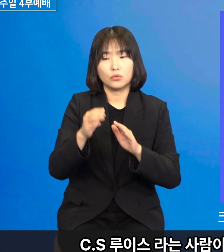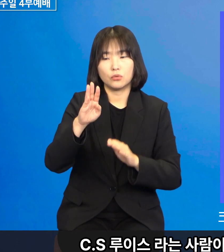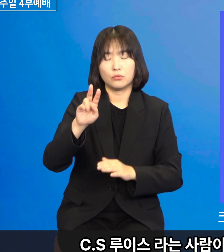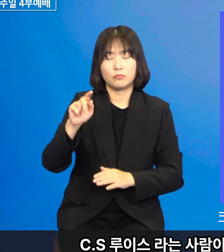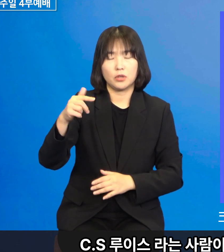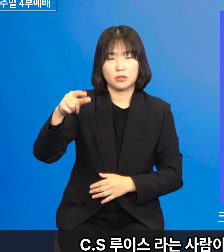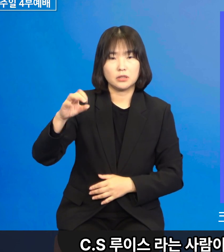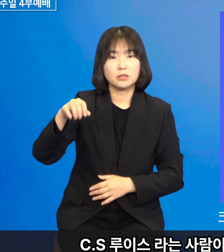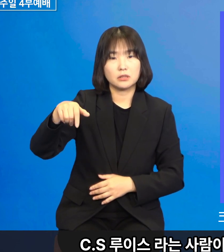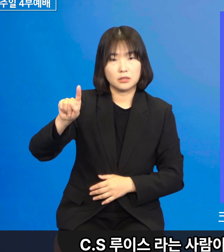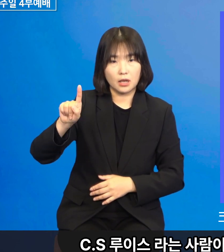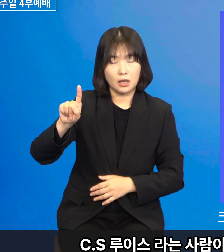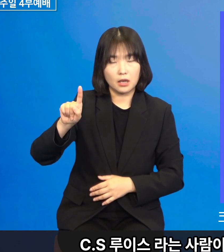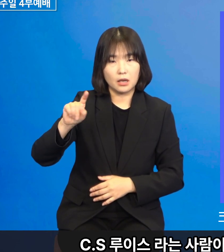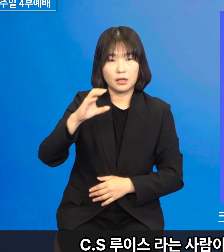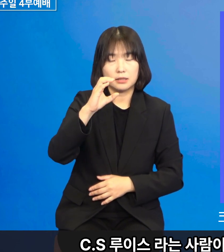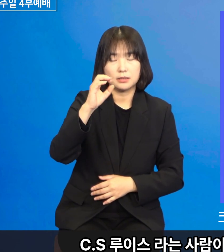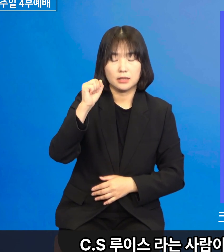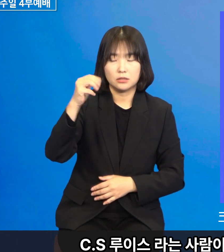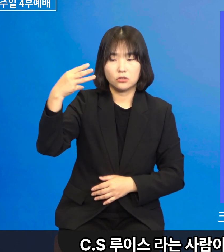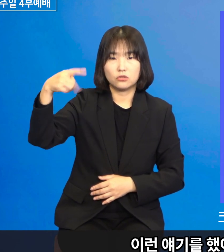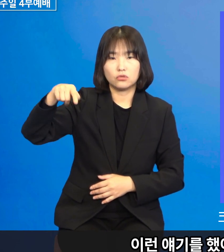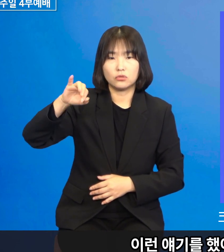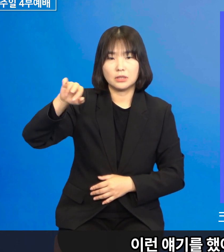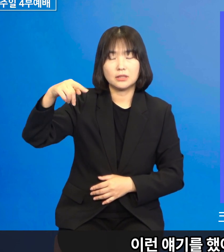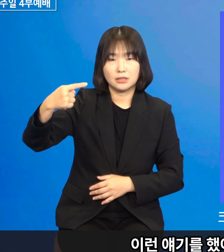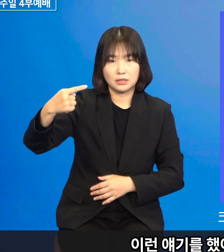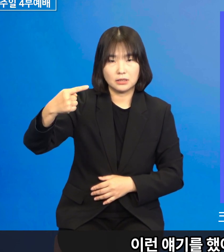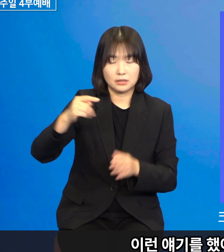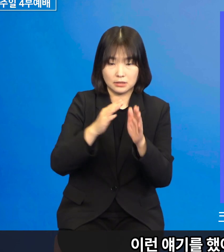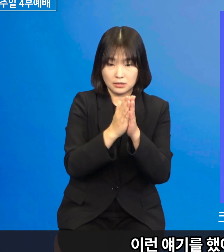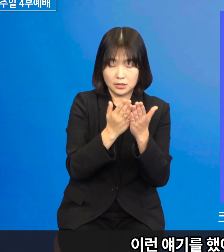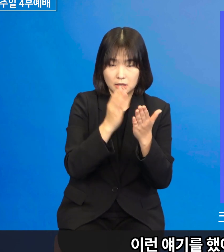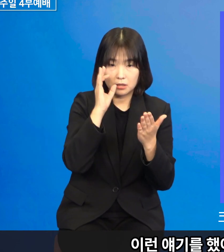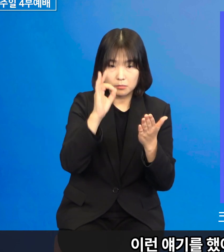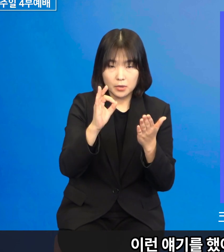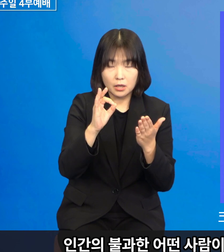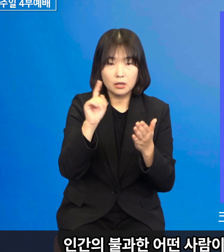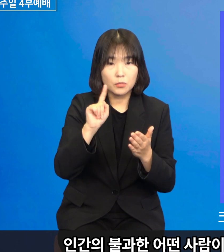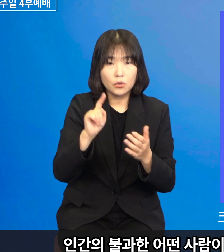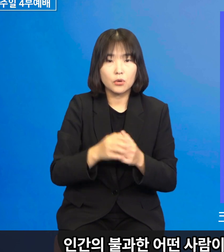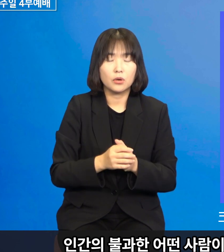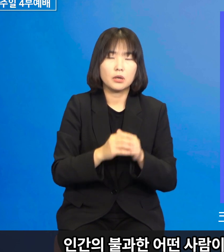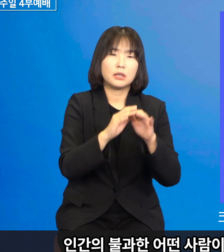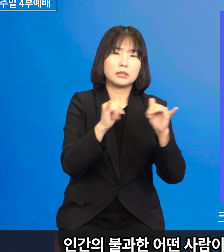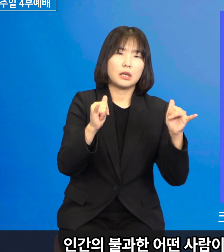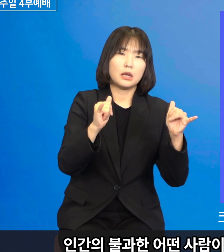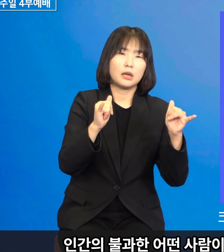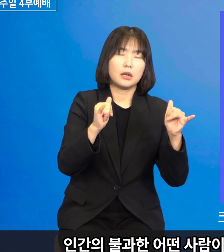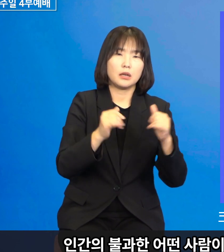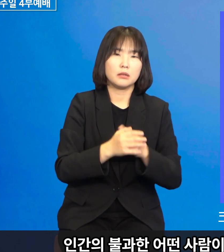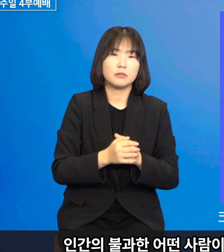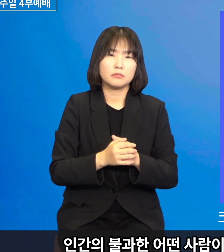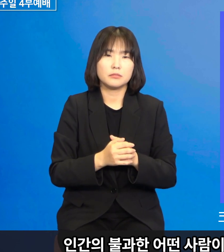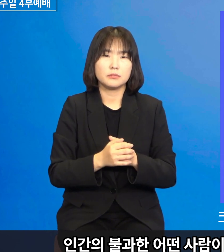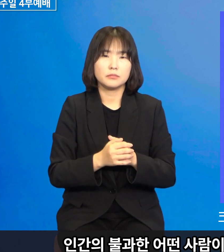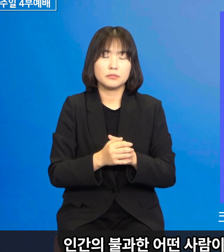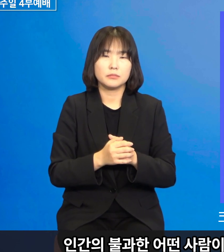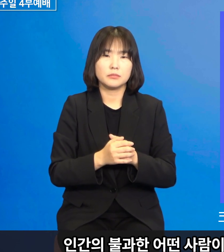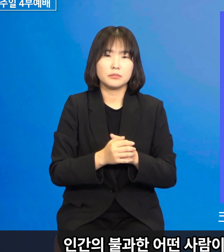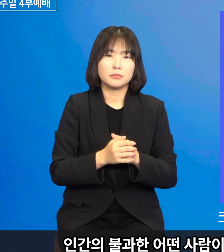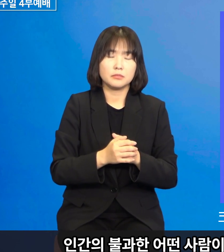사람이 순전한 기독교라는 책에서 이런 얘기를 했어요. 잘 들어보세요. 인간에 불과한 어떤 사람이